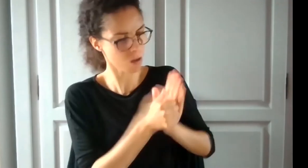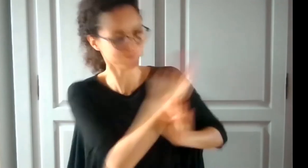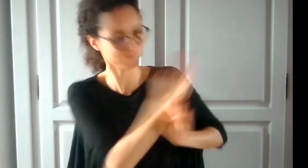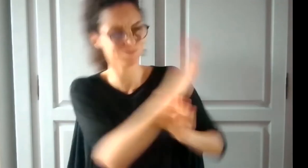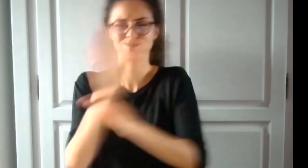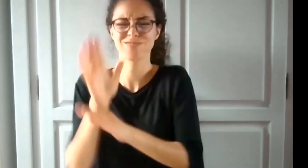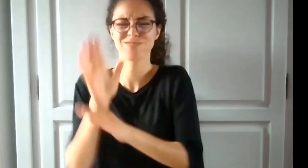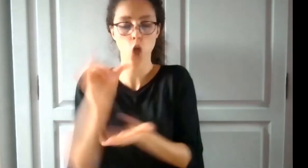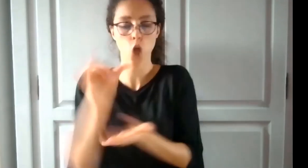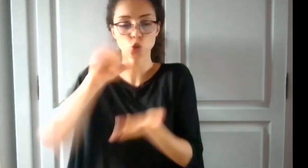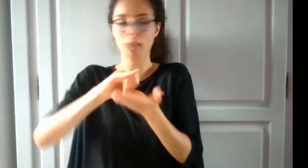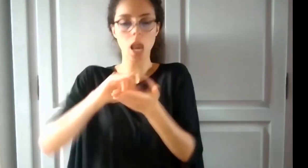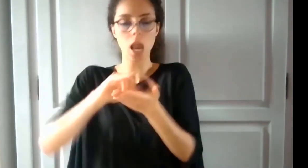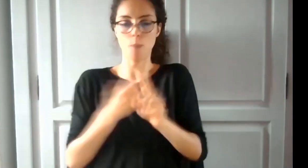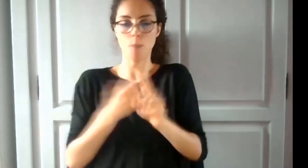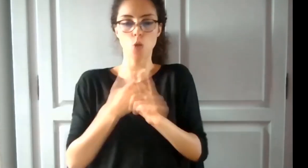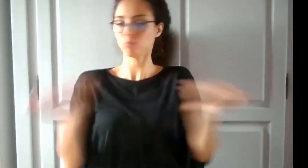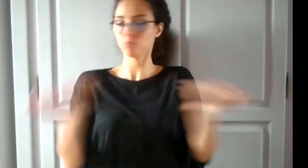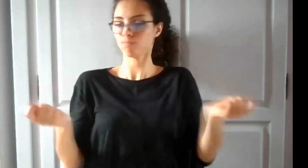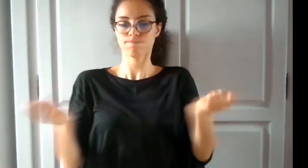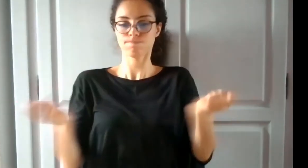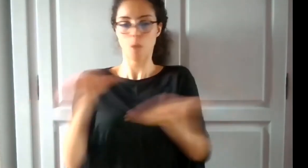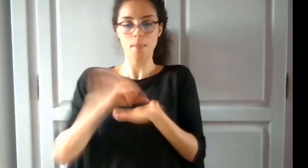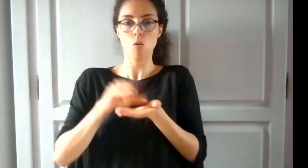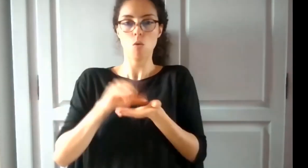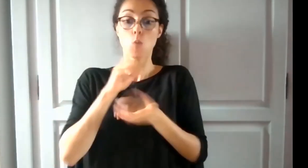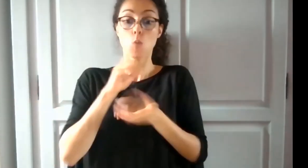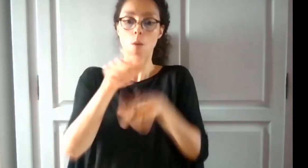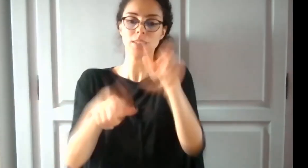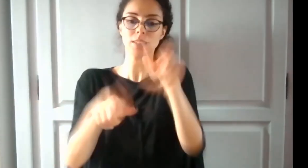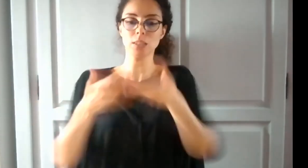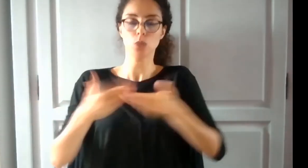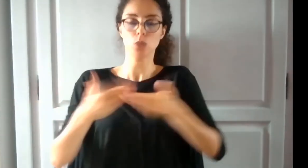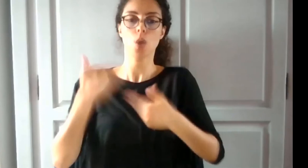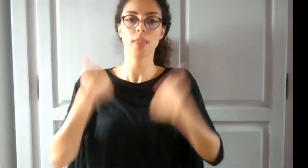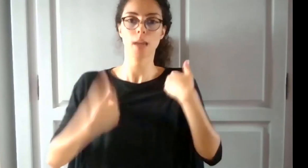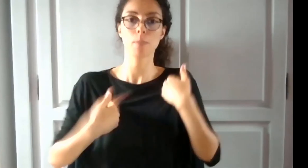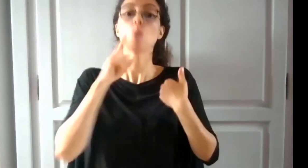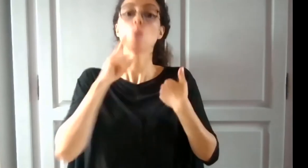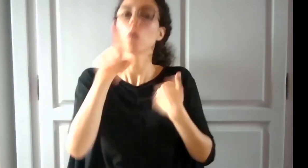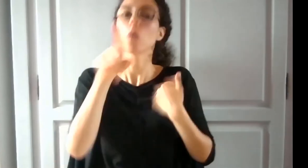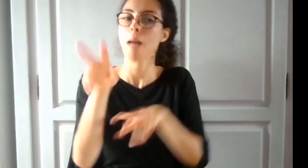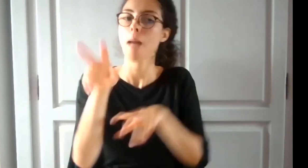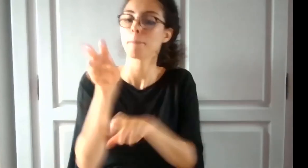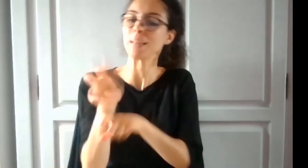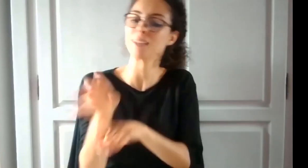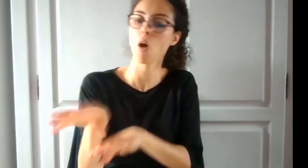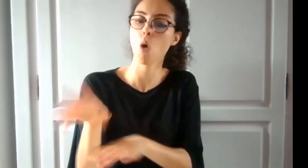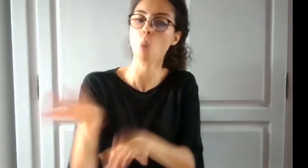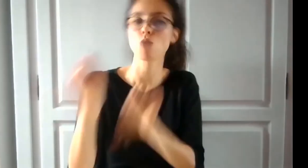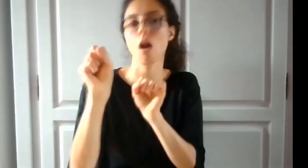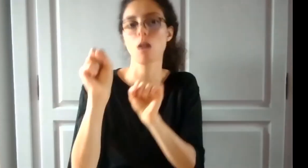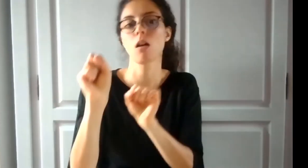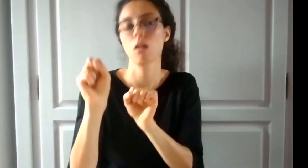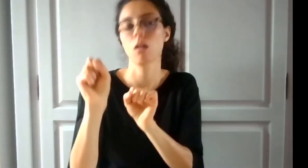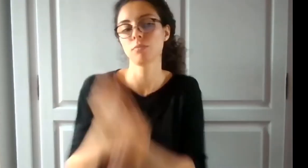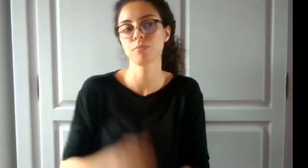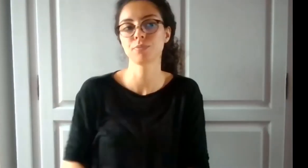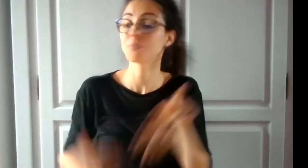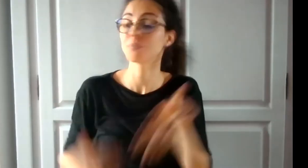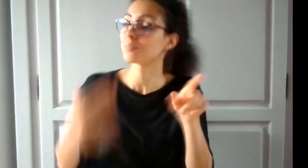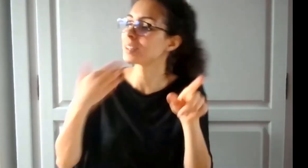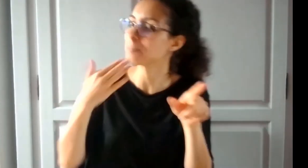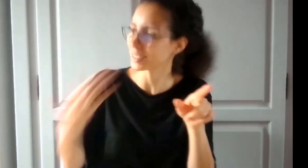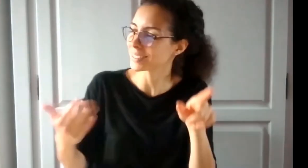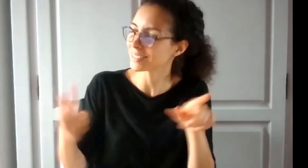central pour les personnes en situation de handicap, enfin pour le maintien en emploi notamment. Merci Fatima